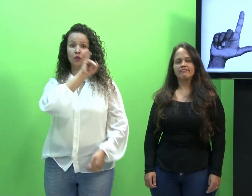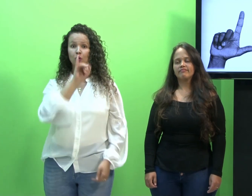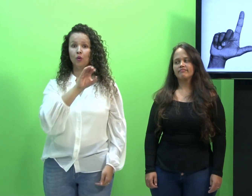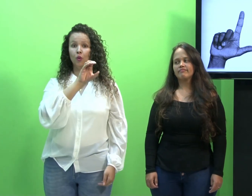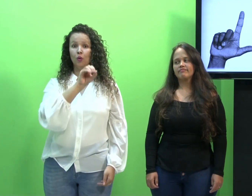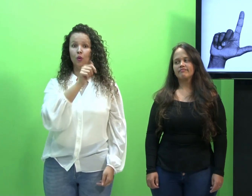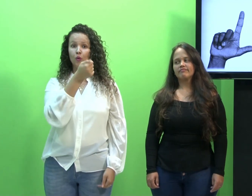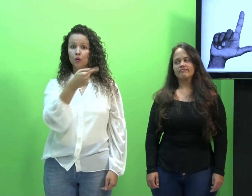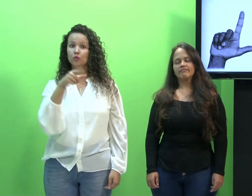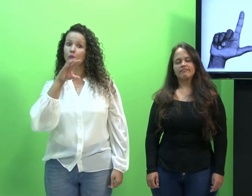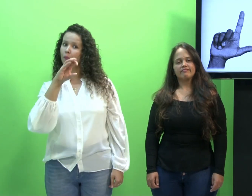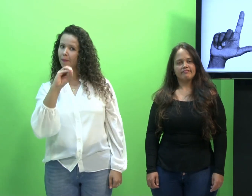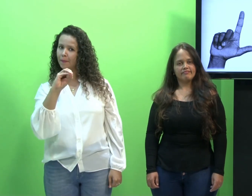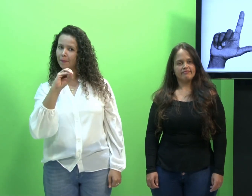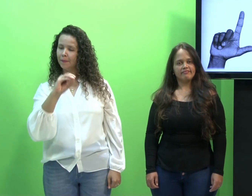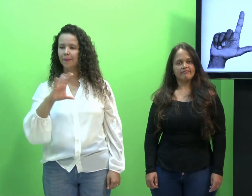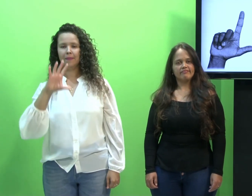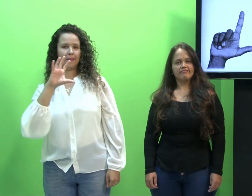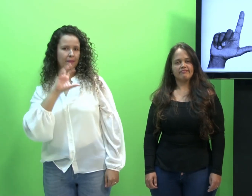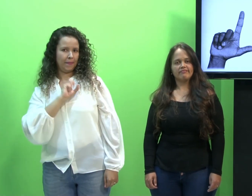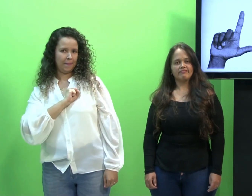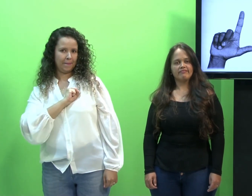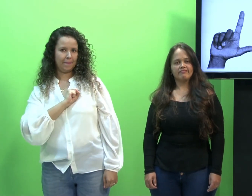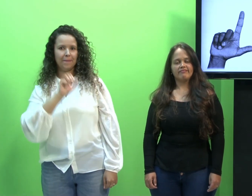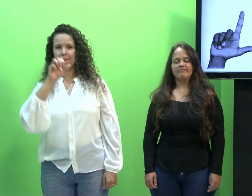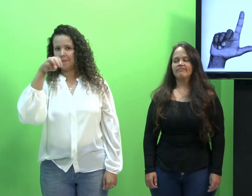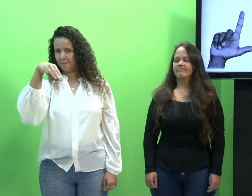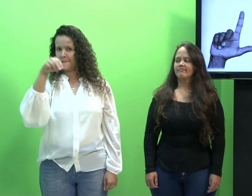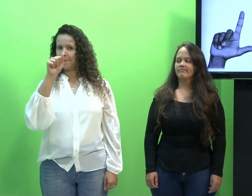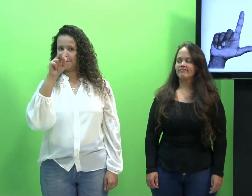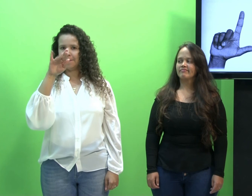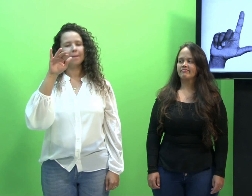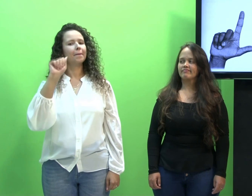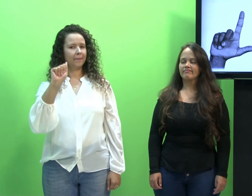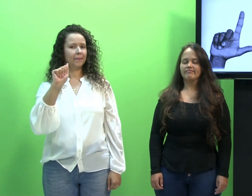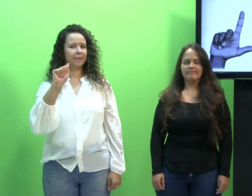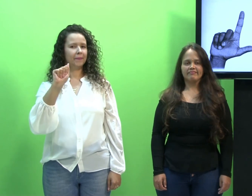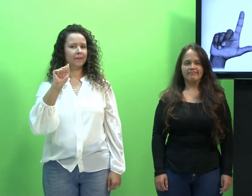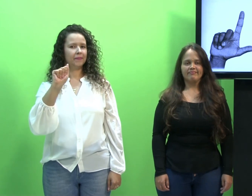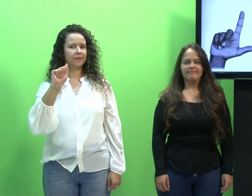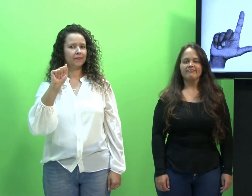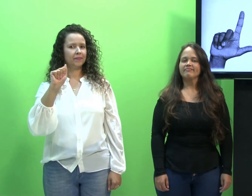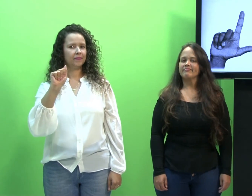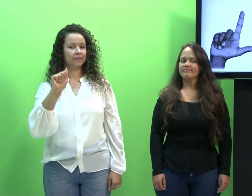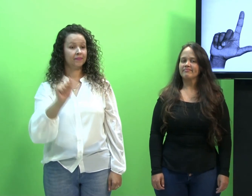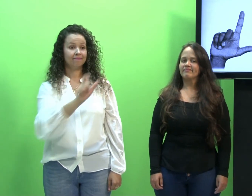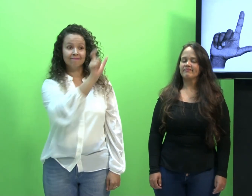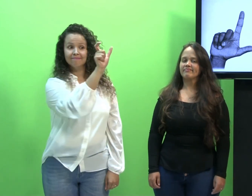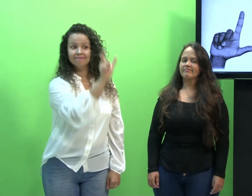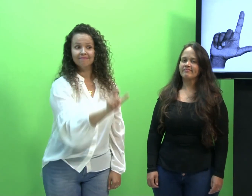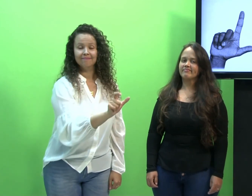João ama Maria. João é a pessoa que ama.